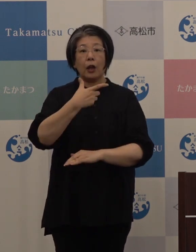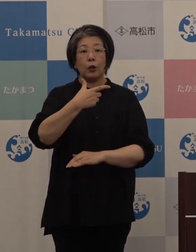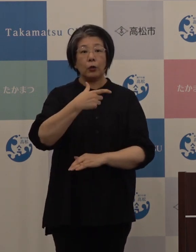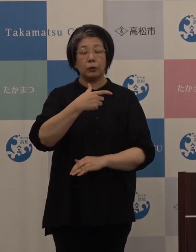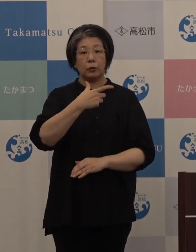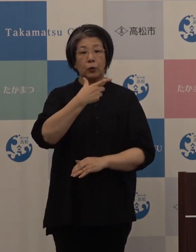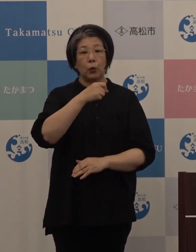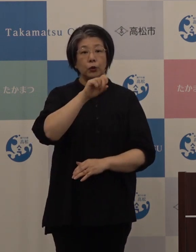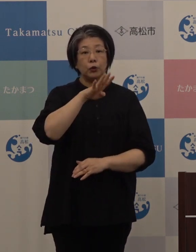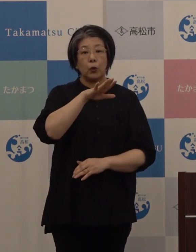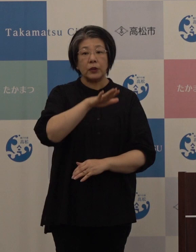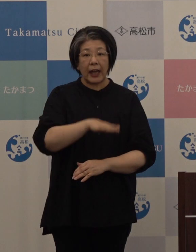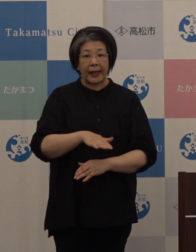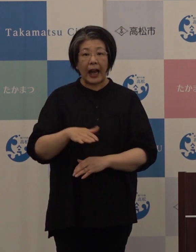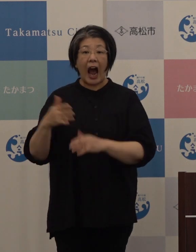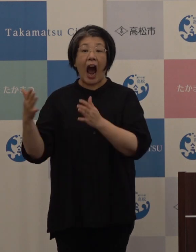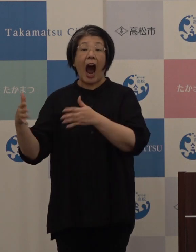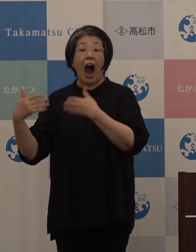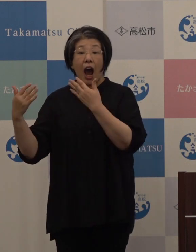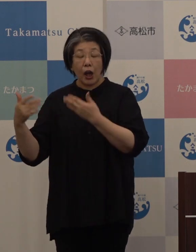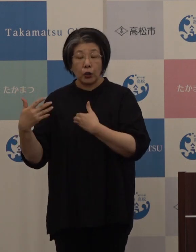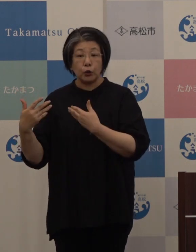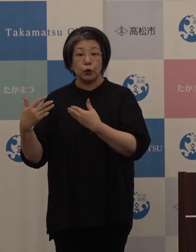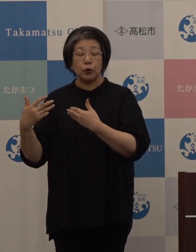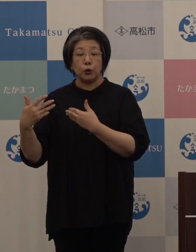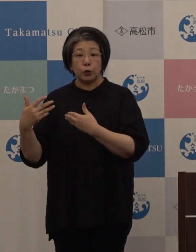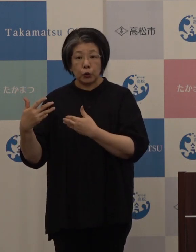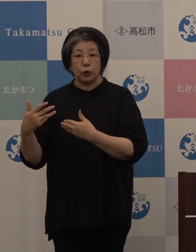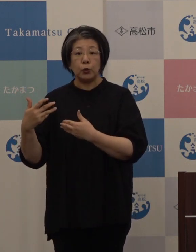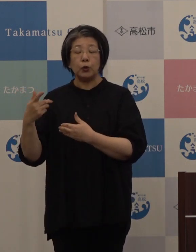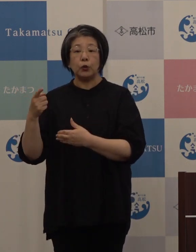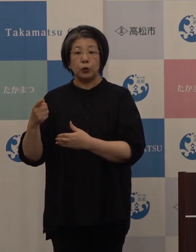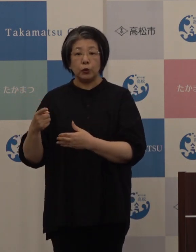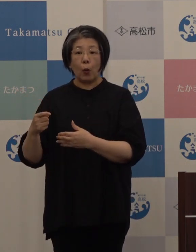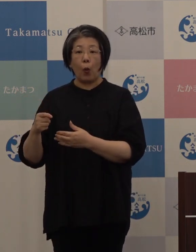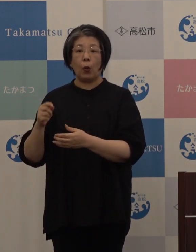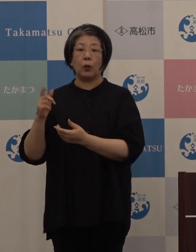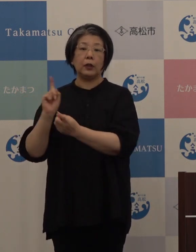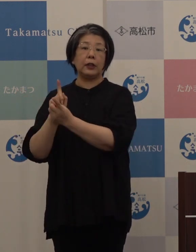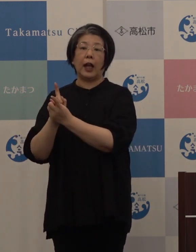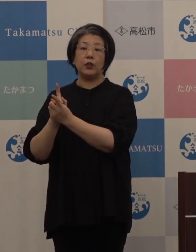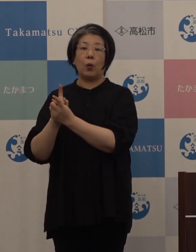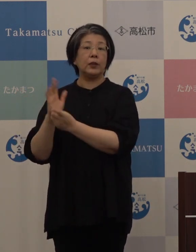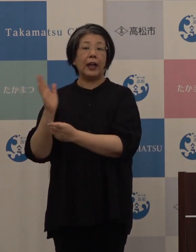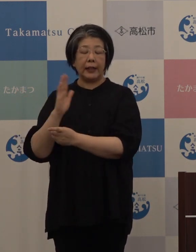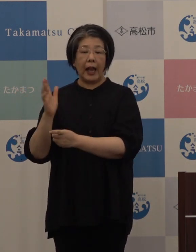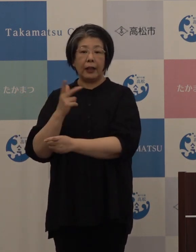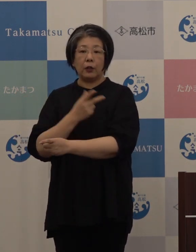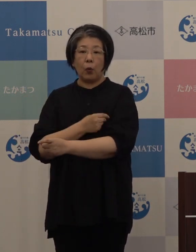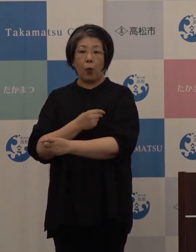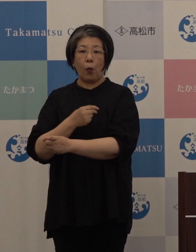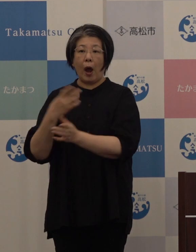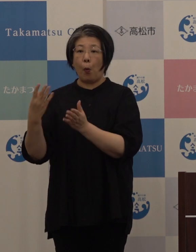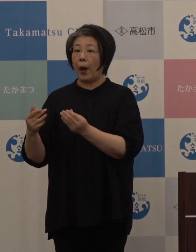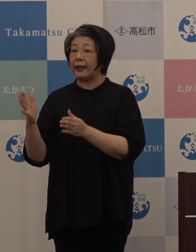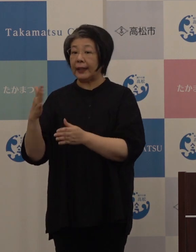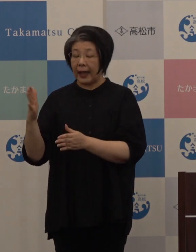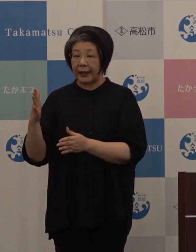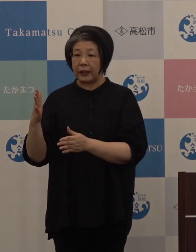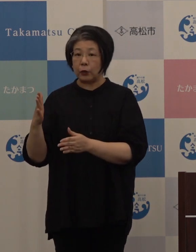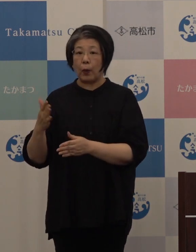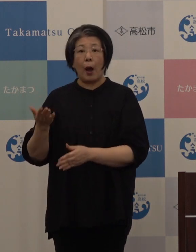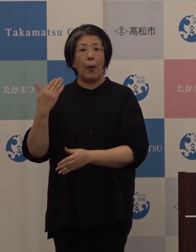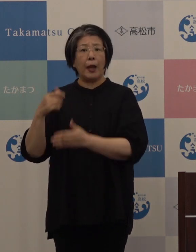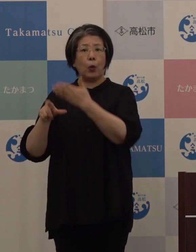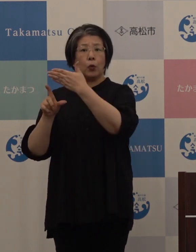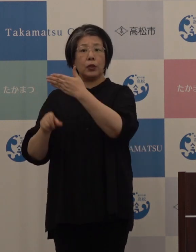下の方や春開始接種の対象でない方々、受けてない方々につきましては、今年4月にお送りし